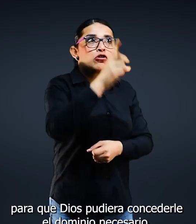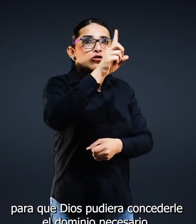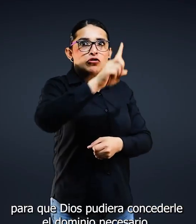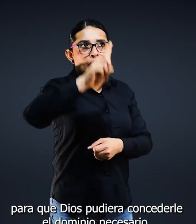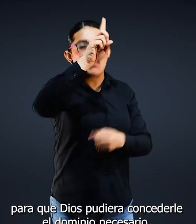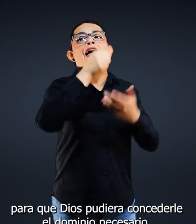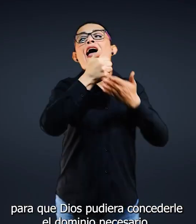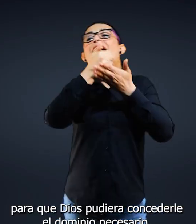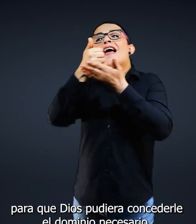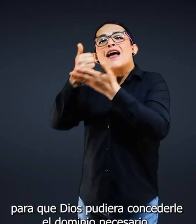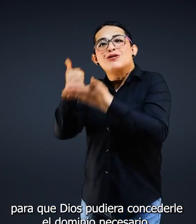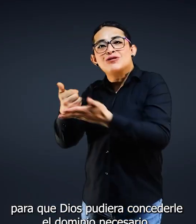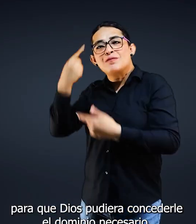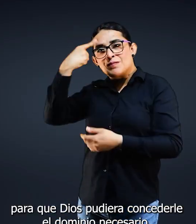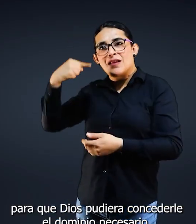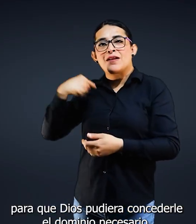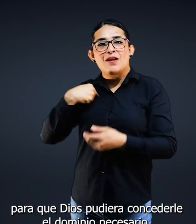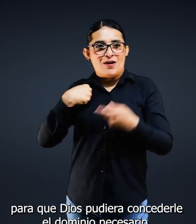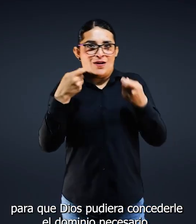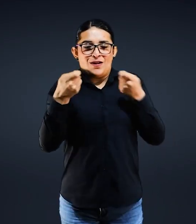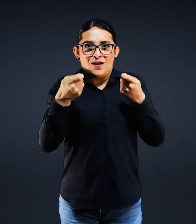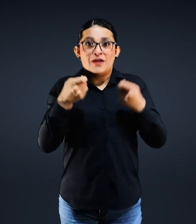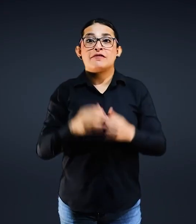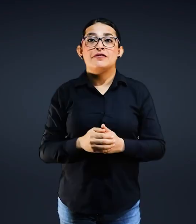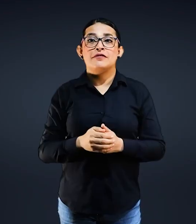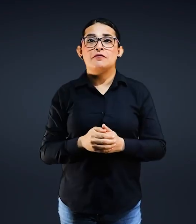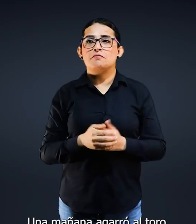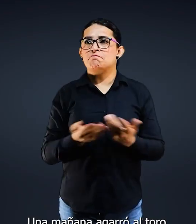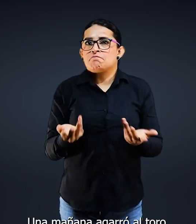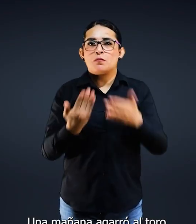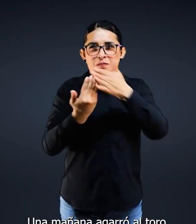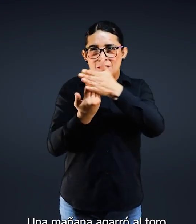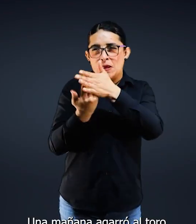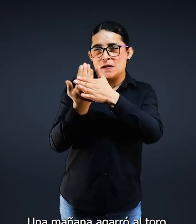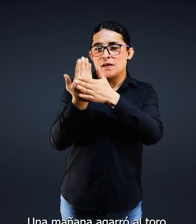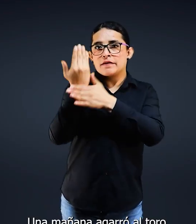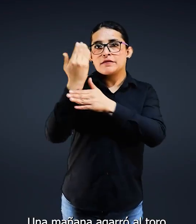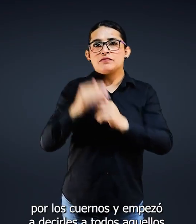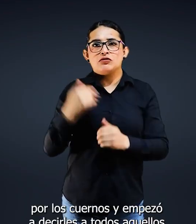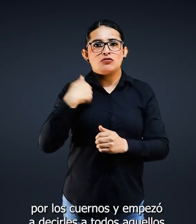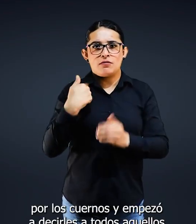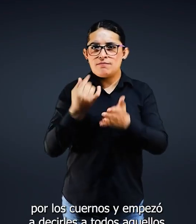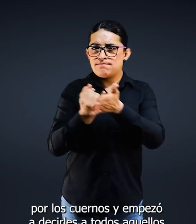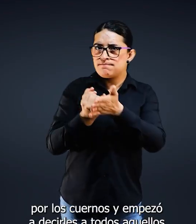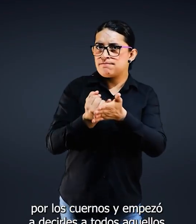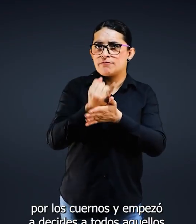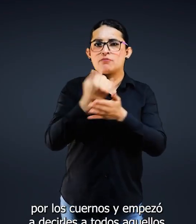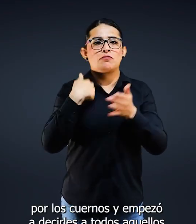para que Dios pudiera concederle el dominio necesario. Una mañana agarró al toro por los cuernos y